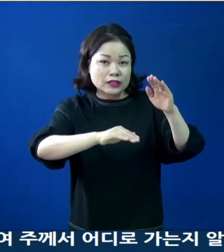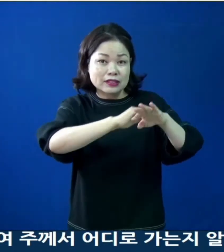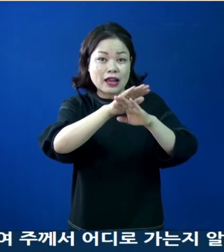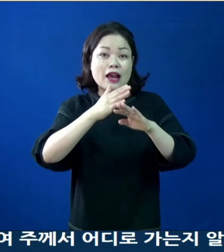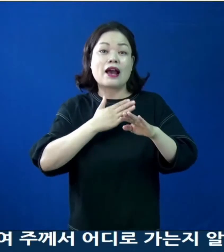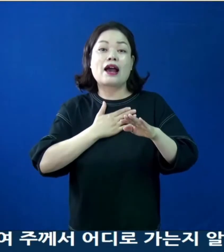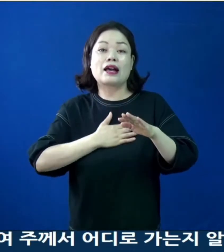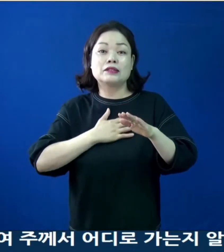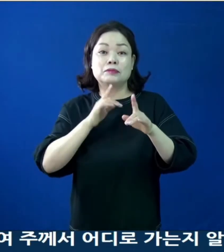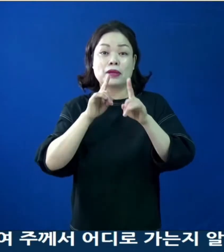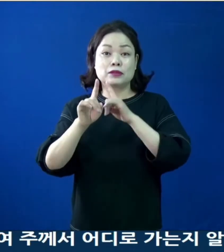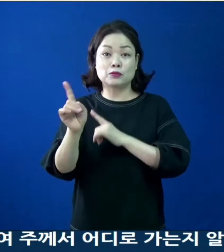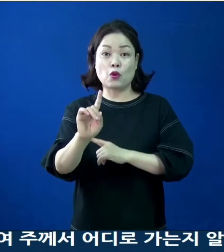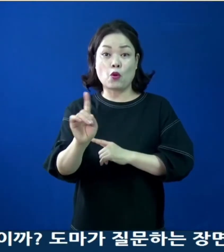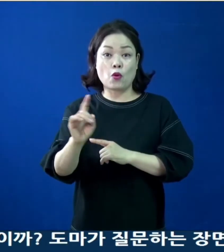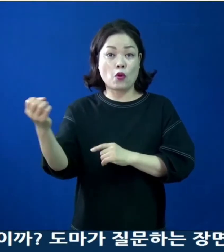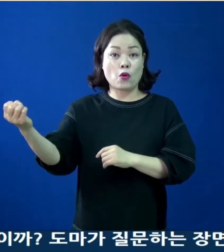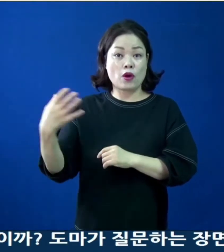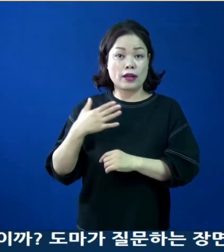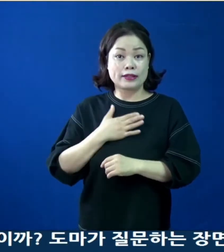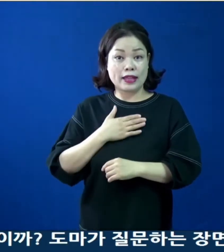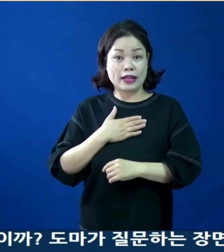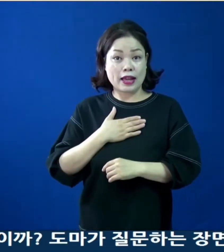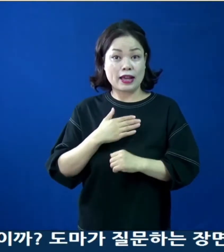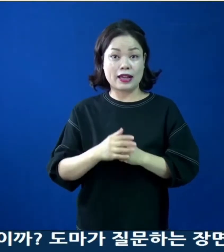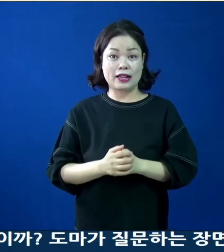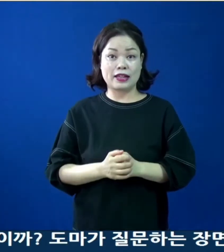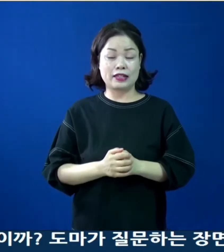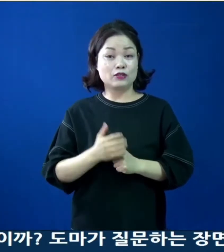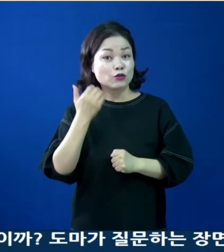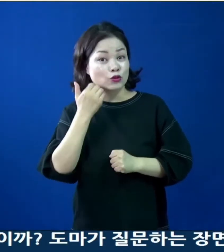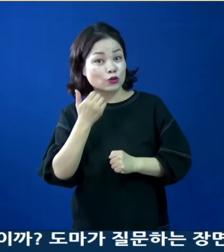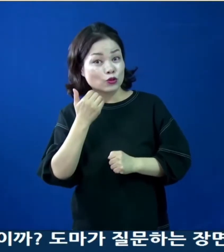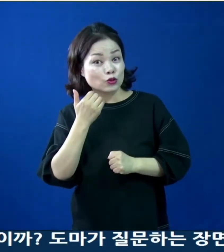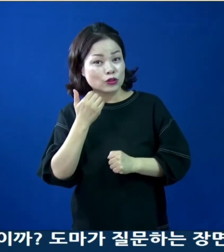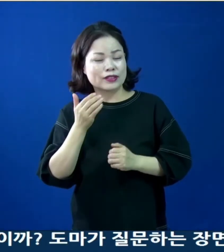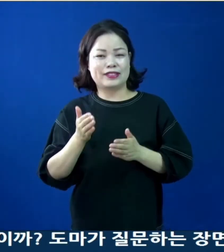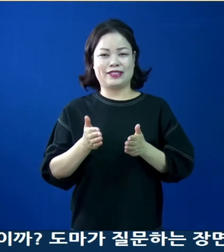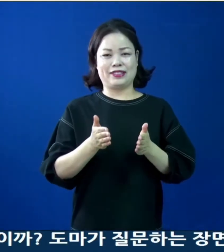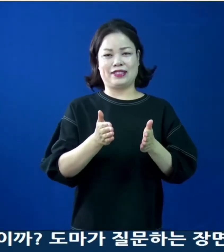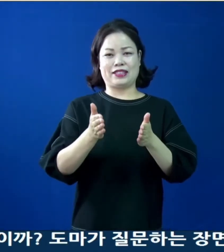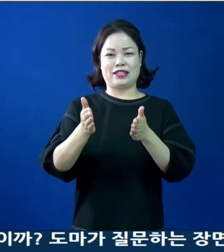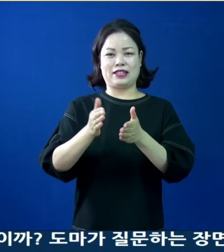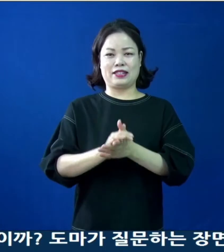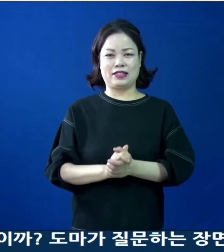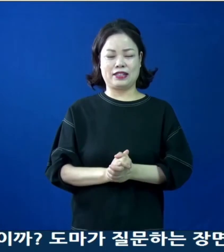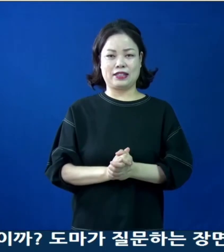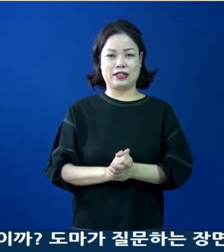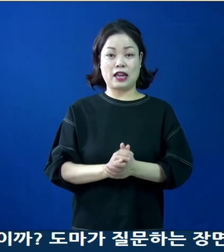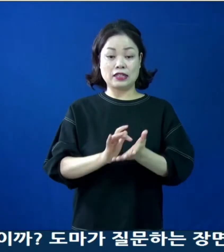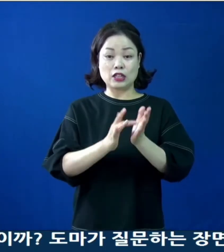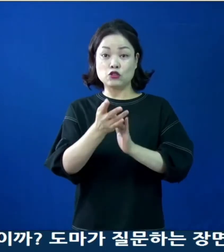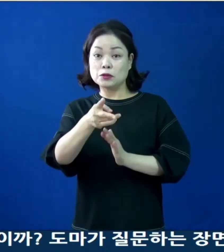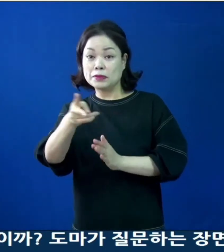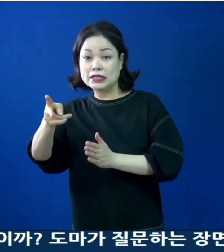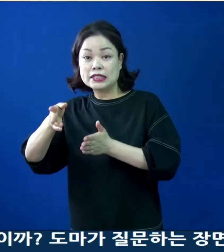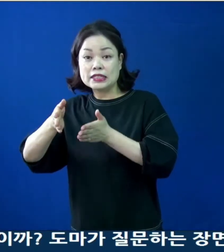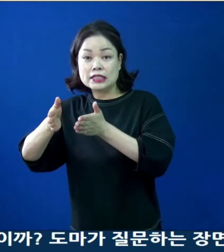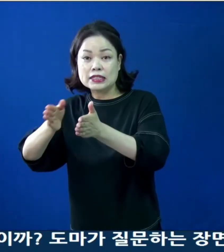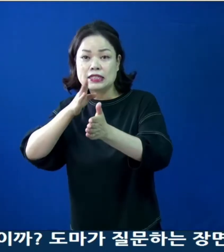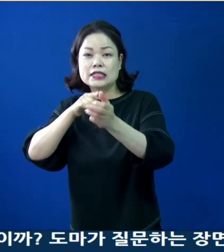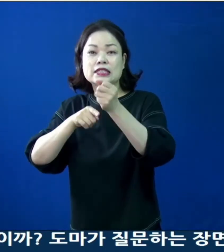아실 수 있는 그 말씀, 뭐라고 얘기하시죠? 내가 누구다? 길이다. 내가